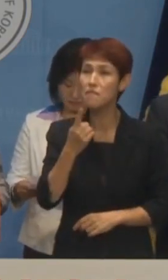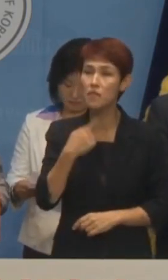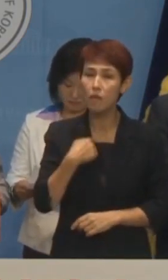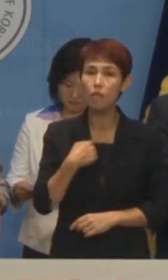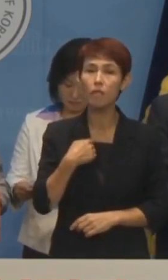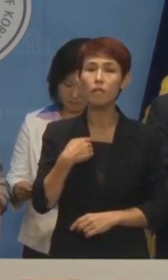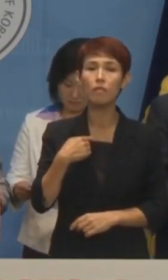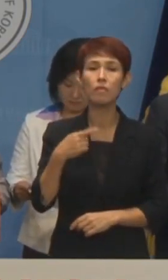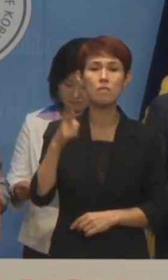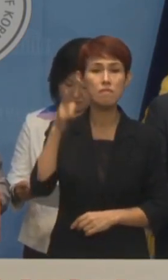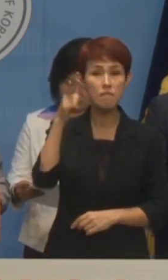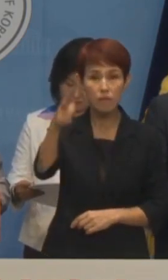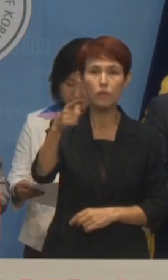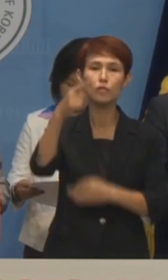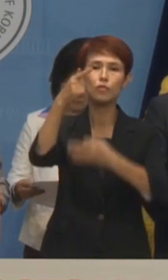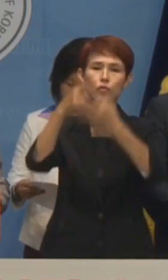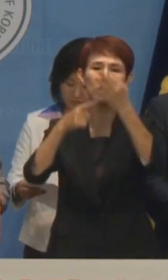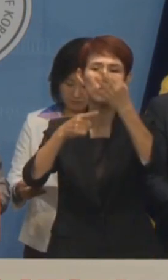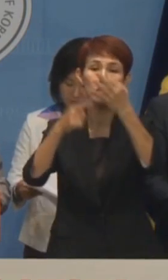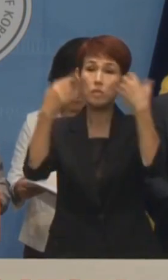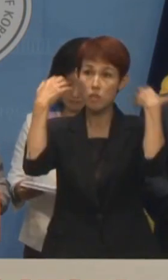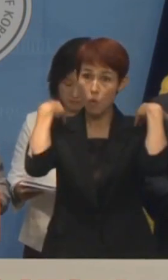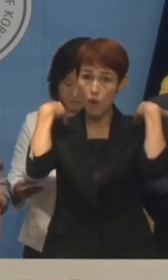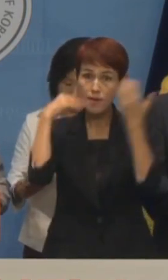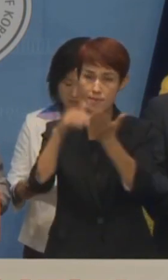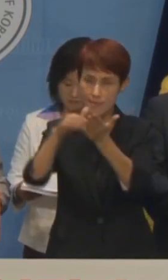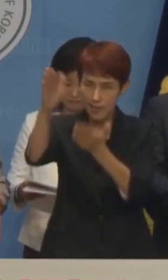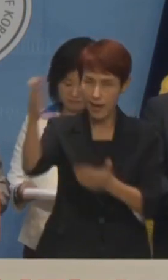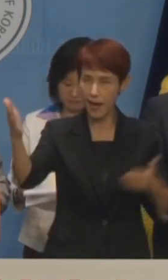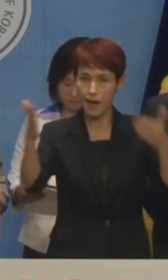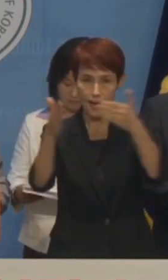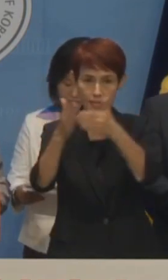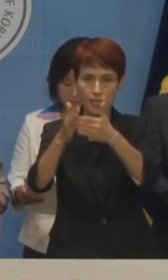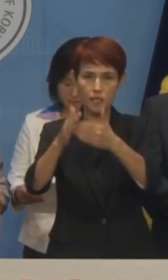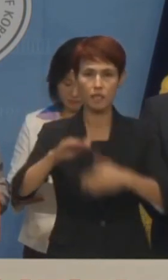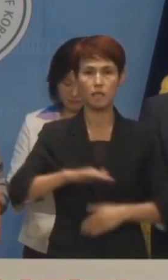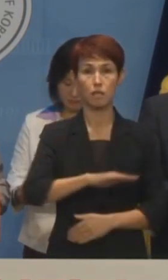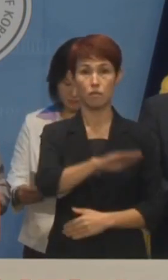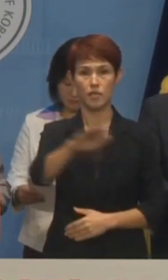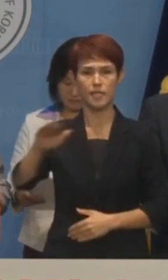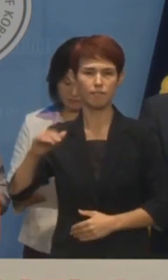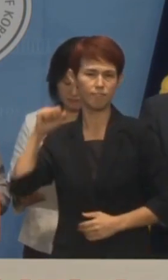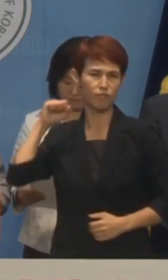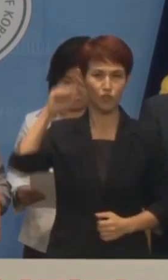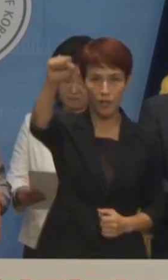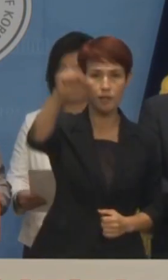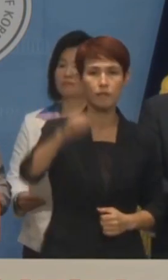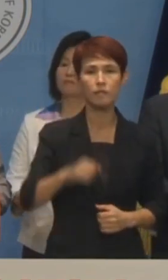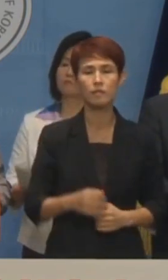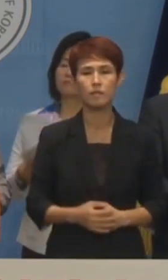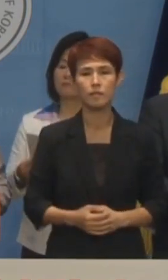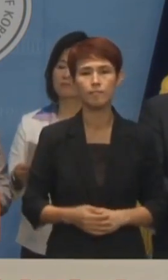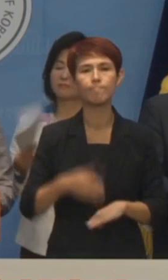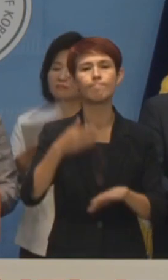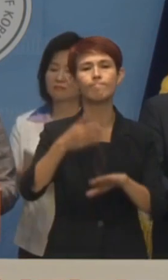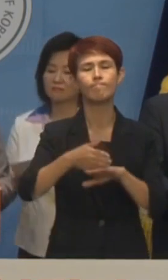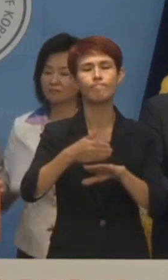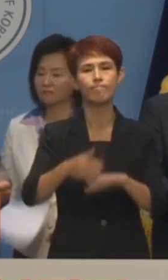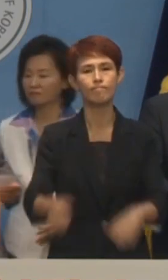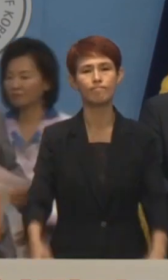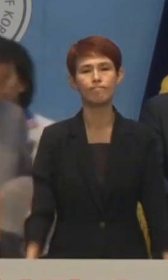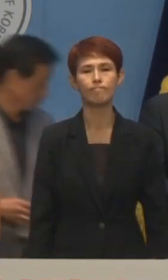배신하는 윤석열 정권이 퇴진할 때까지 단호하게 투쟁할 것입니다. 감사합니다.